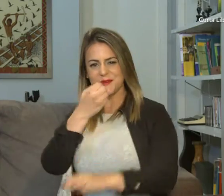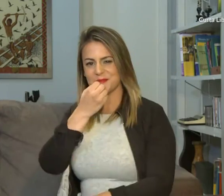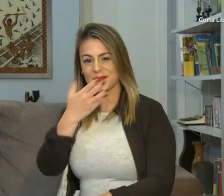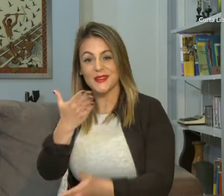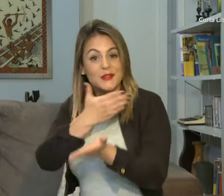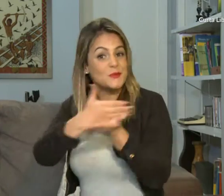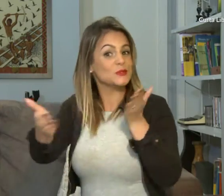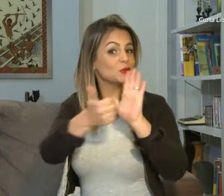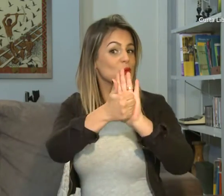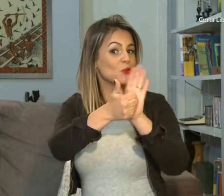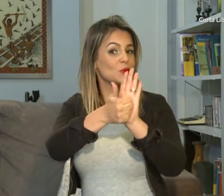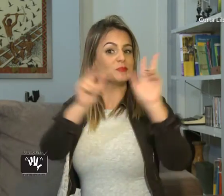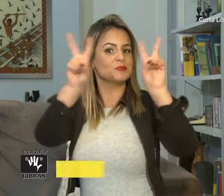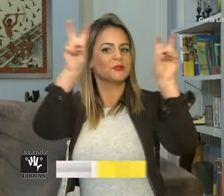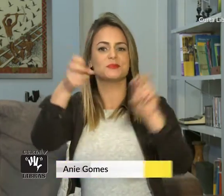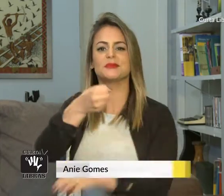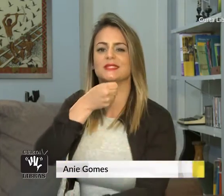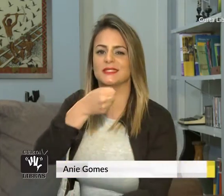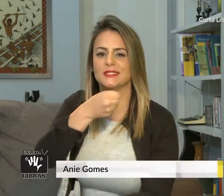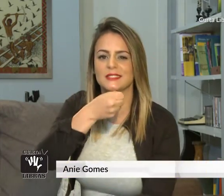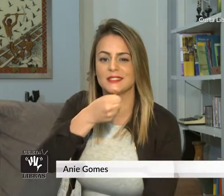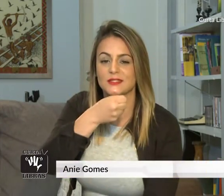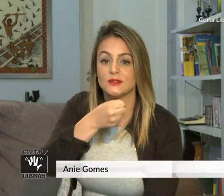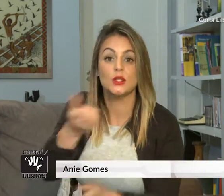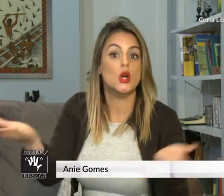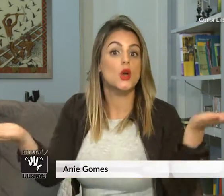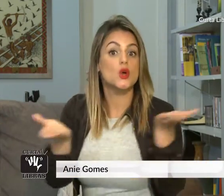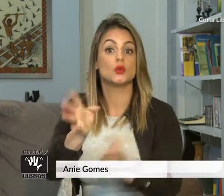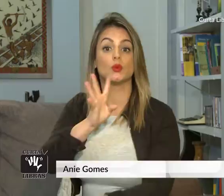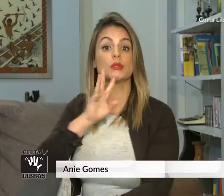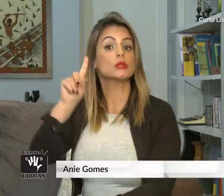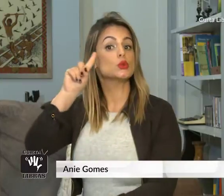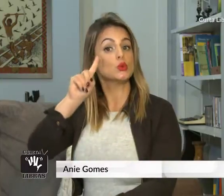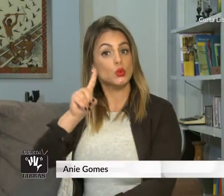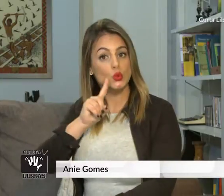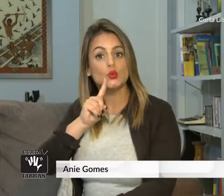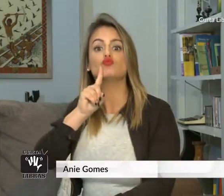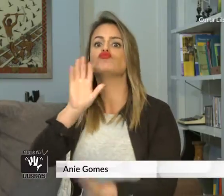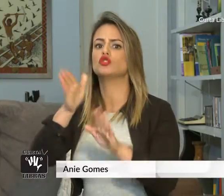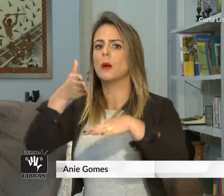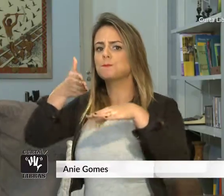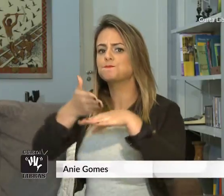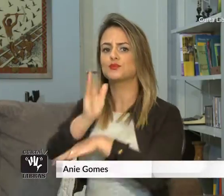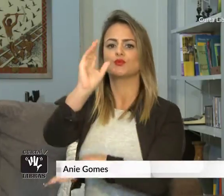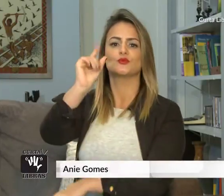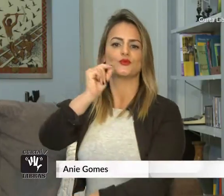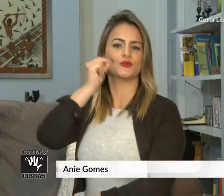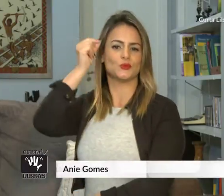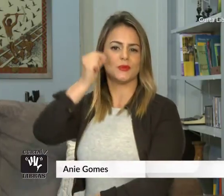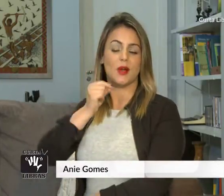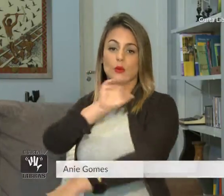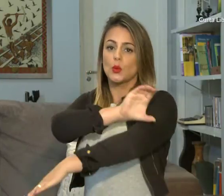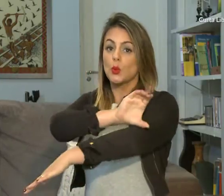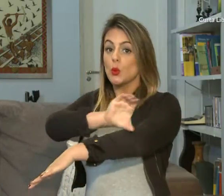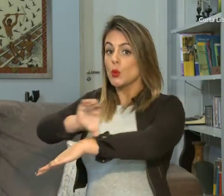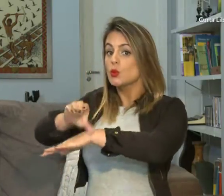Olá! Estamos começando mais um Curta Libras, trazendo a experiência de pessoas surdas no ensino superior.